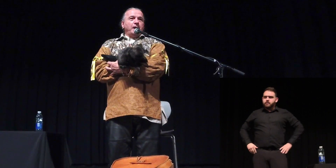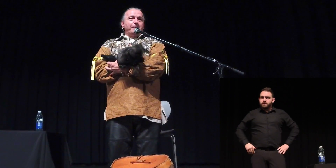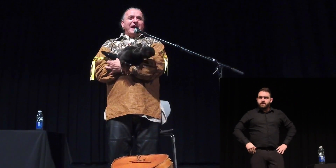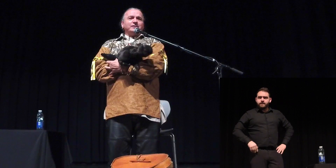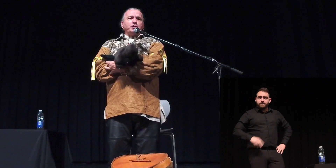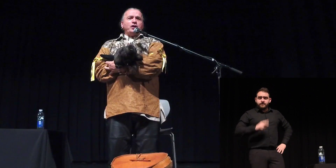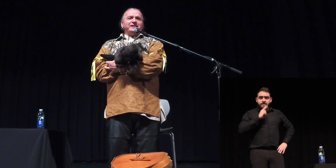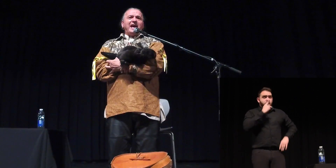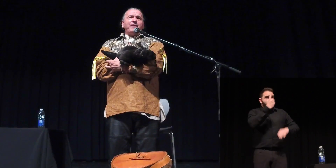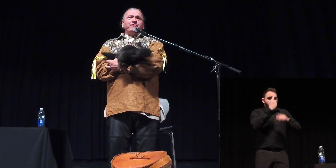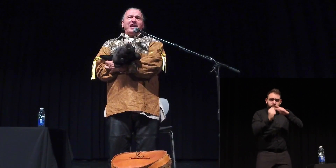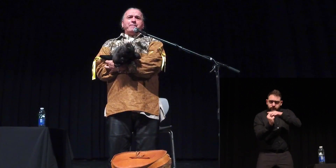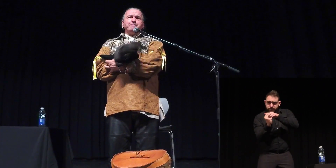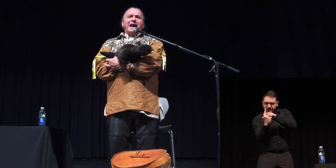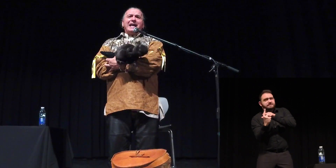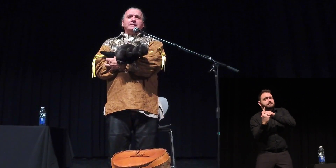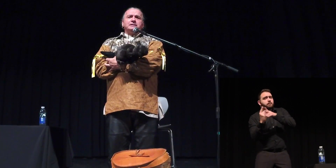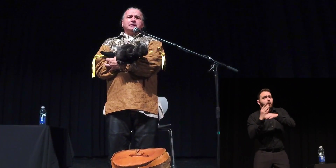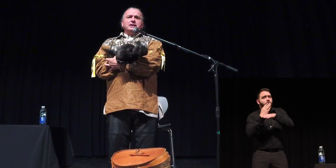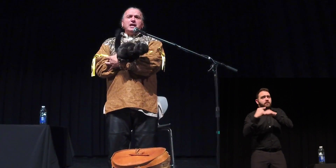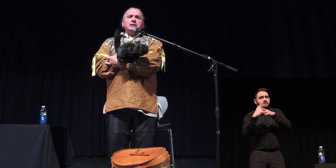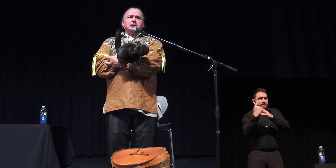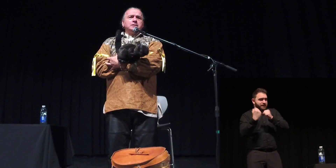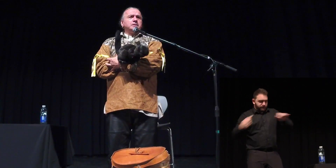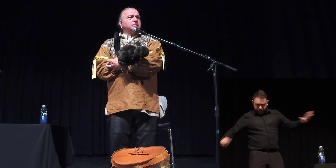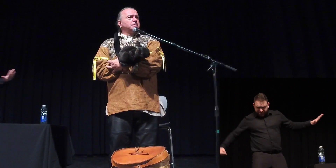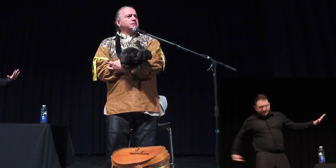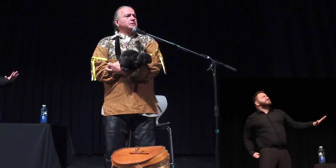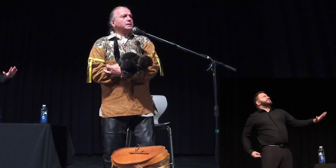échardes. Parce que ça fait mal!